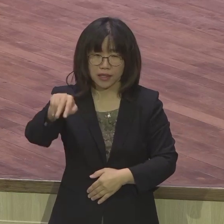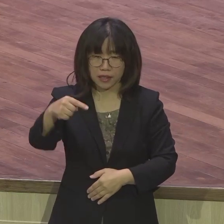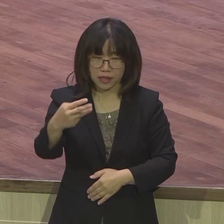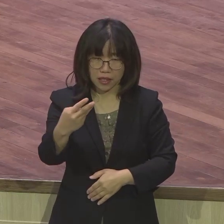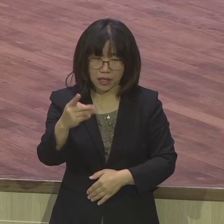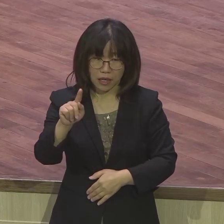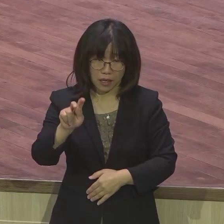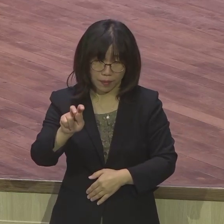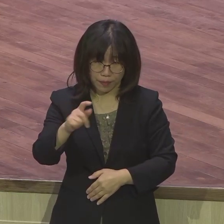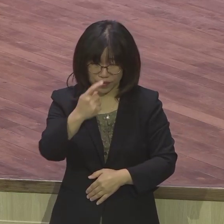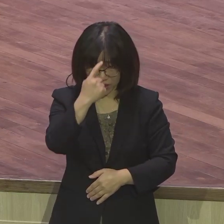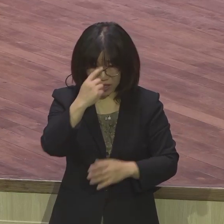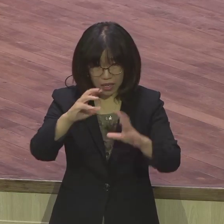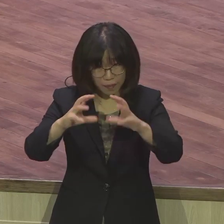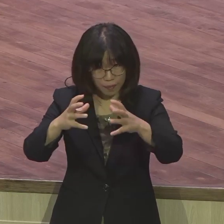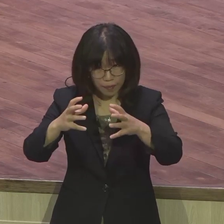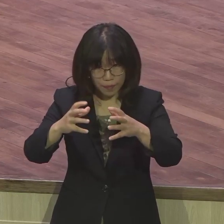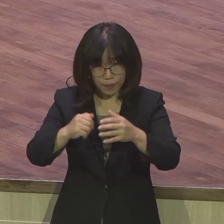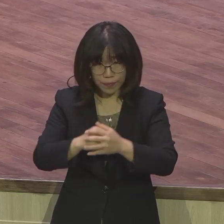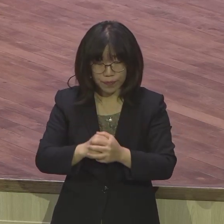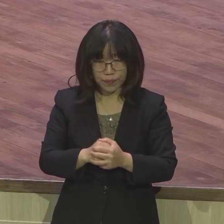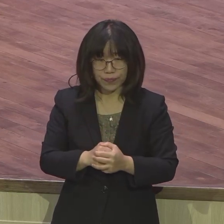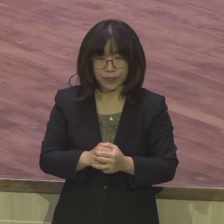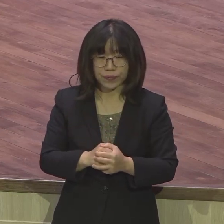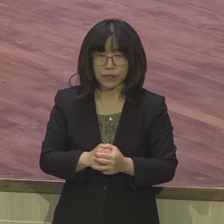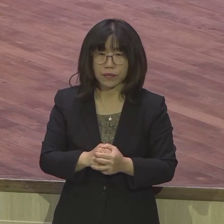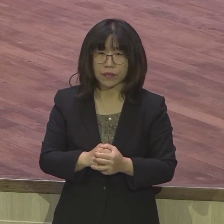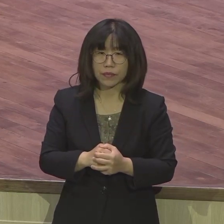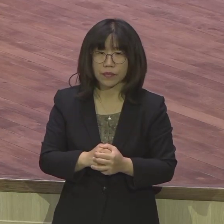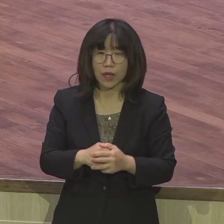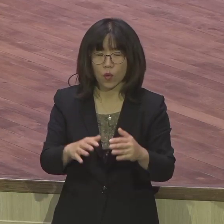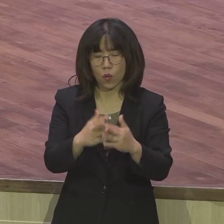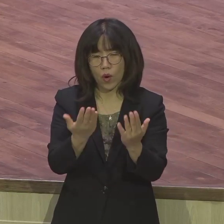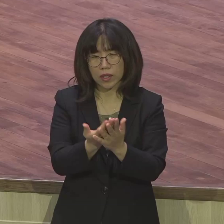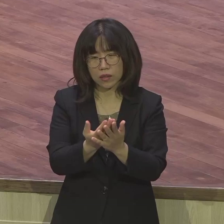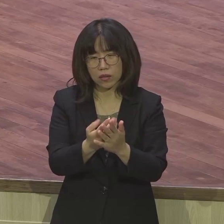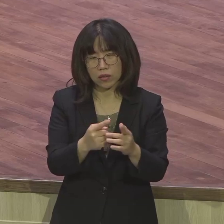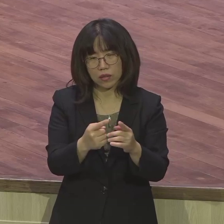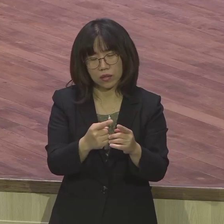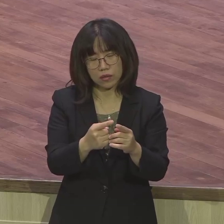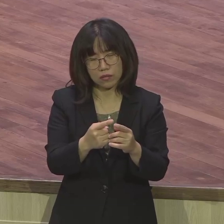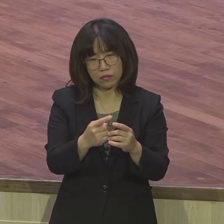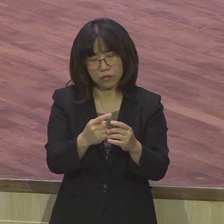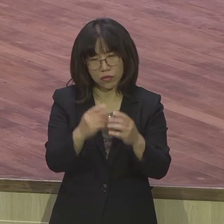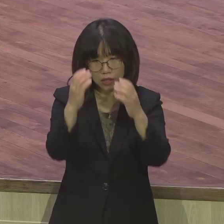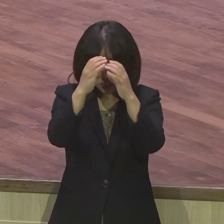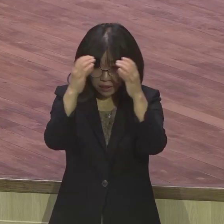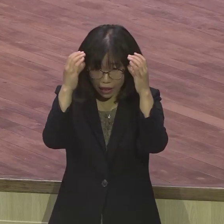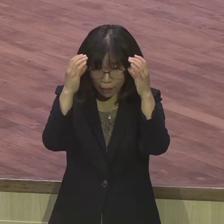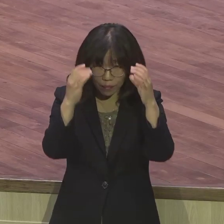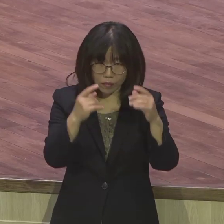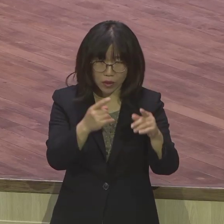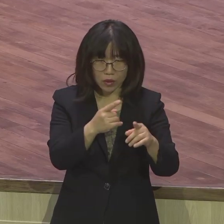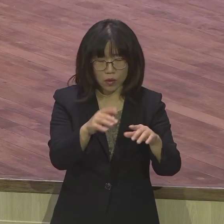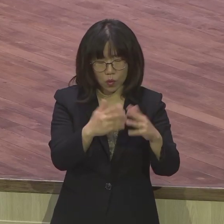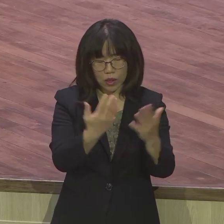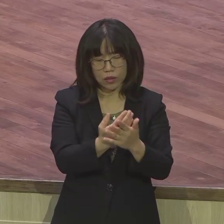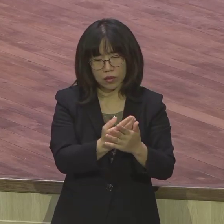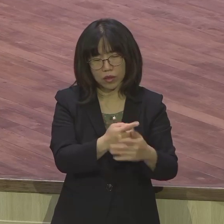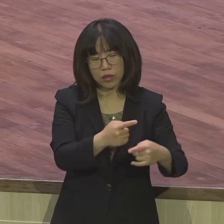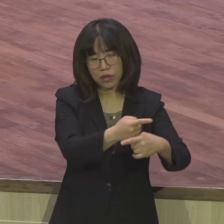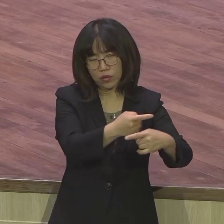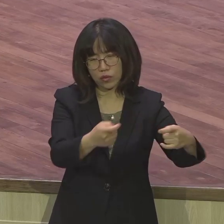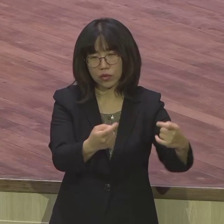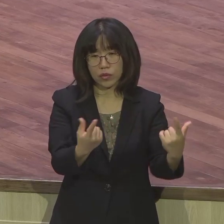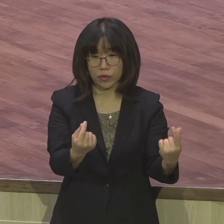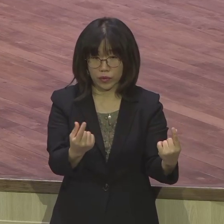기독교의 가장 큰 적중의 적입니다. 싸우란 말이 아니라 영적 싸움을 싸워야 됩니다. 이 이세벨을 통해가지고 바알과